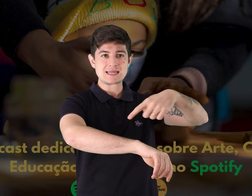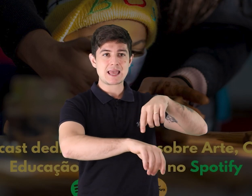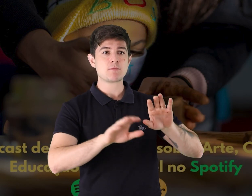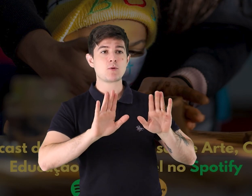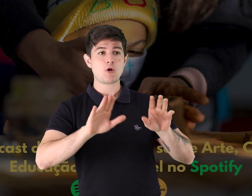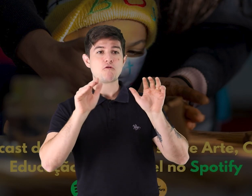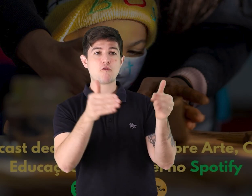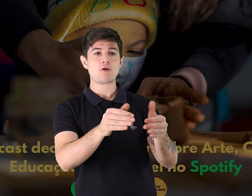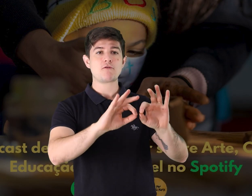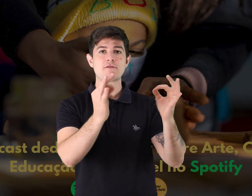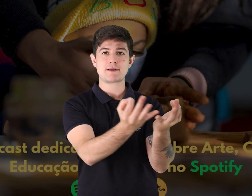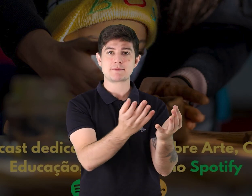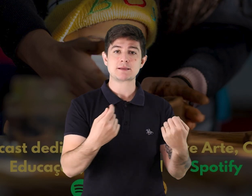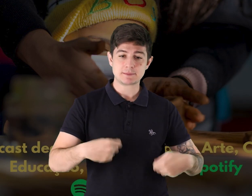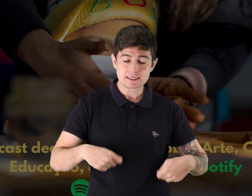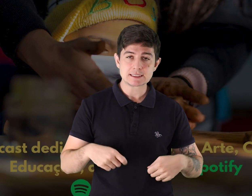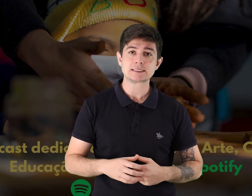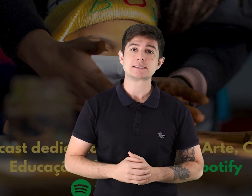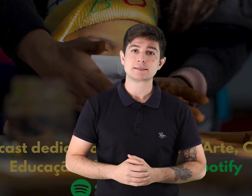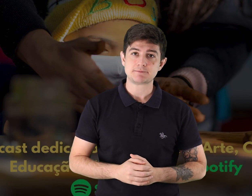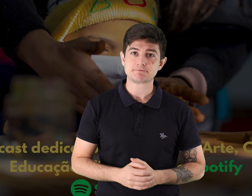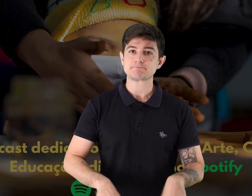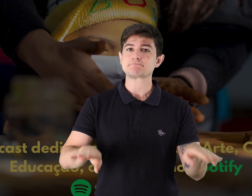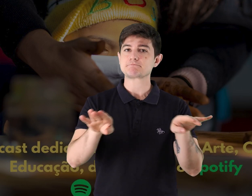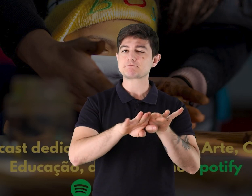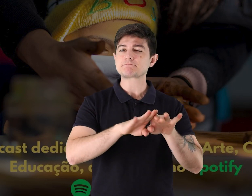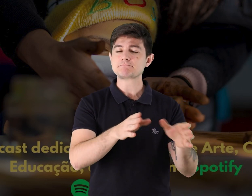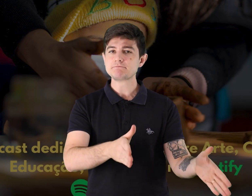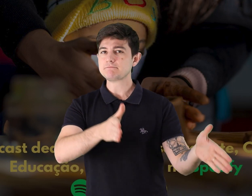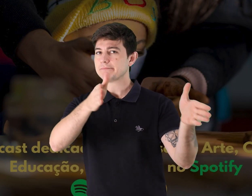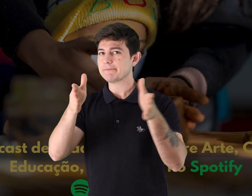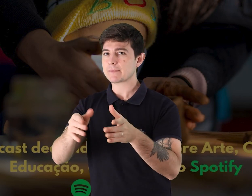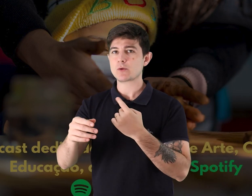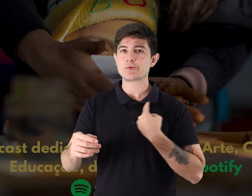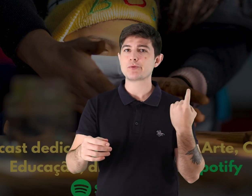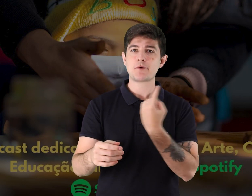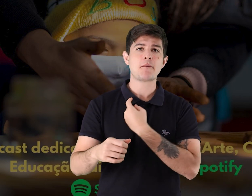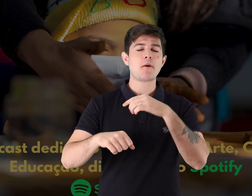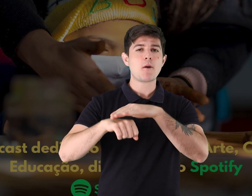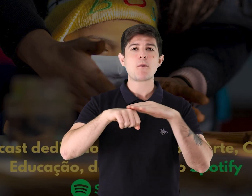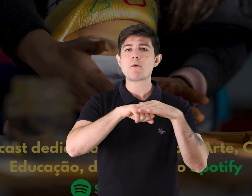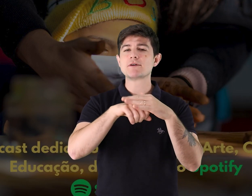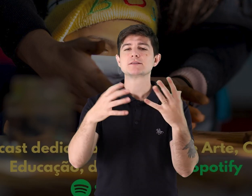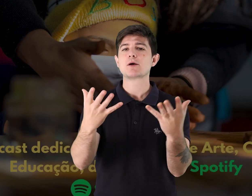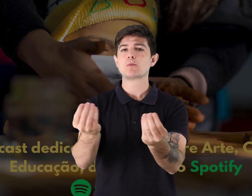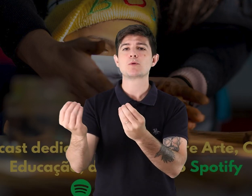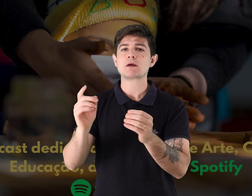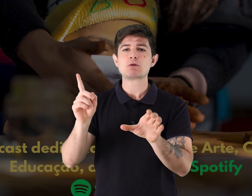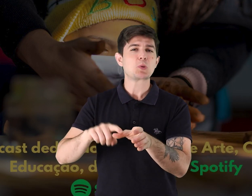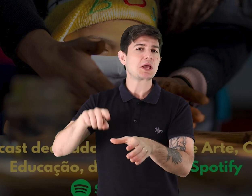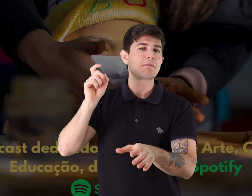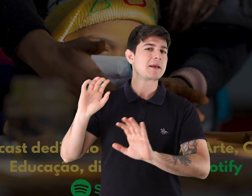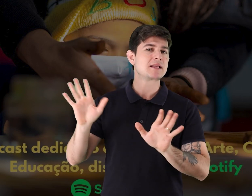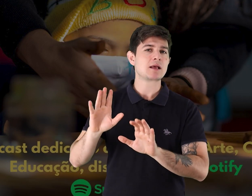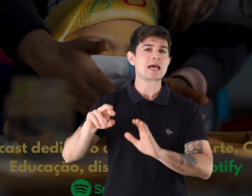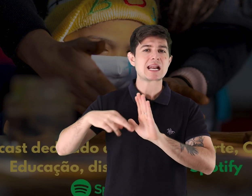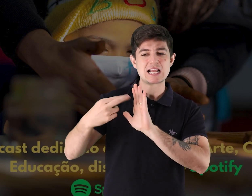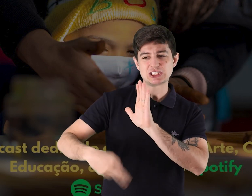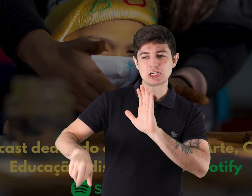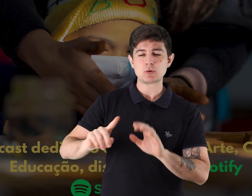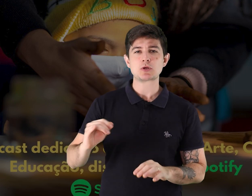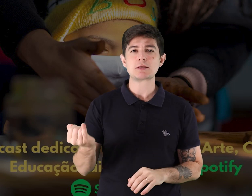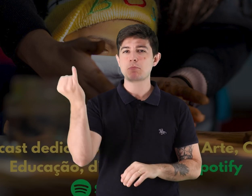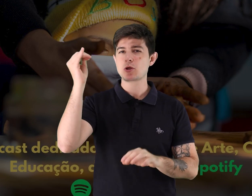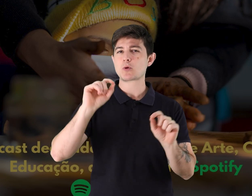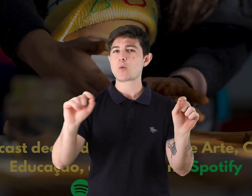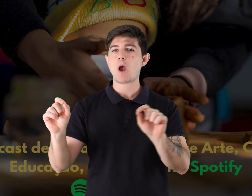diária um tempo para a família. E um outro ponto que nós temos colocado muito aqui na escola,